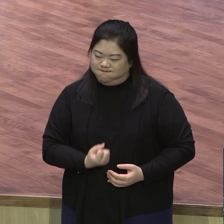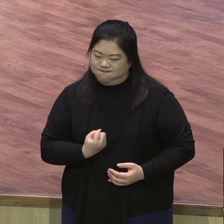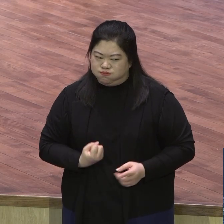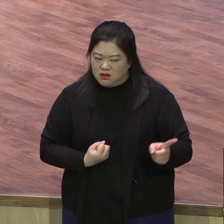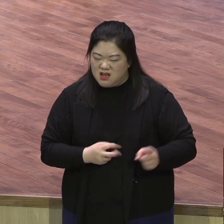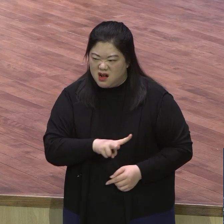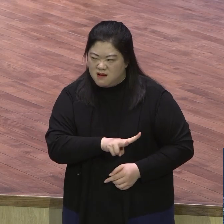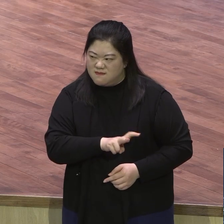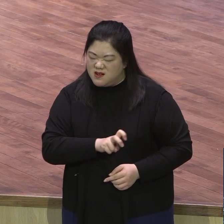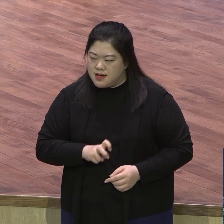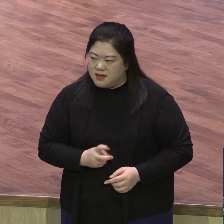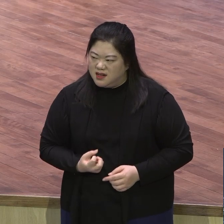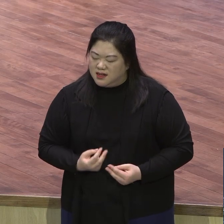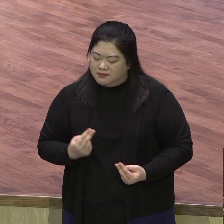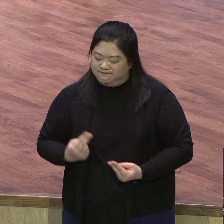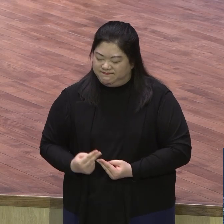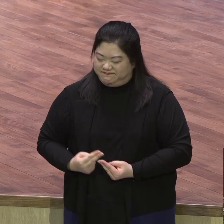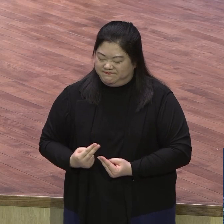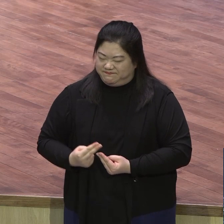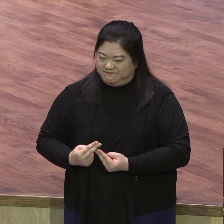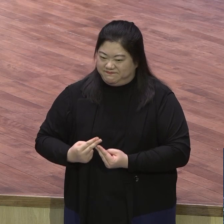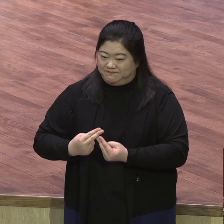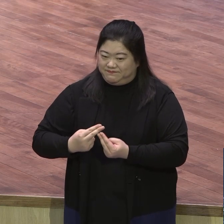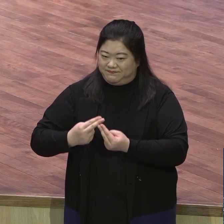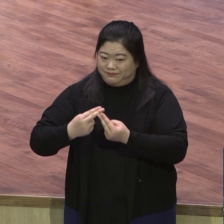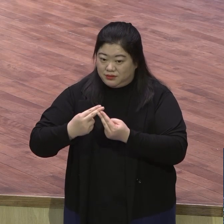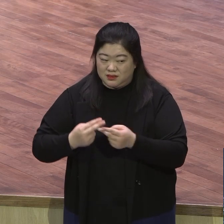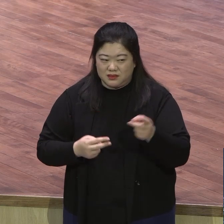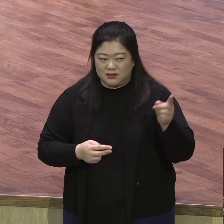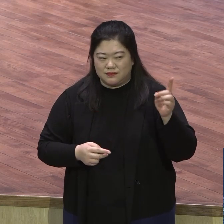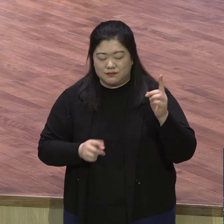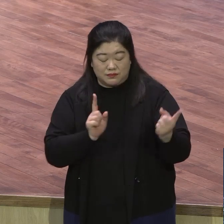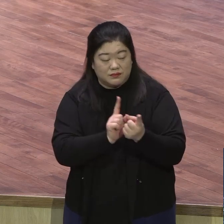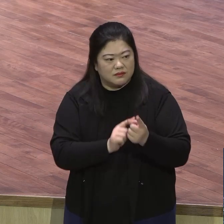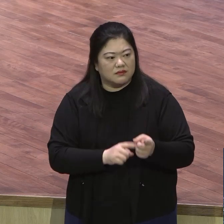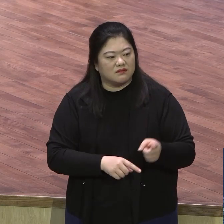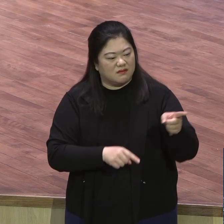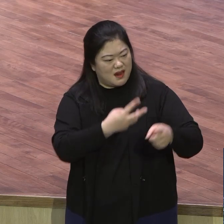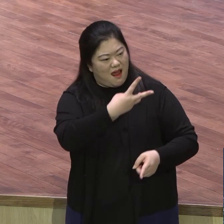오랫동안 미워하고 있는 분노가 관계를 확 깨버립니다.